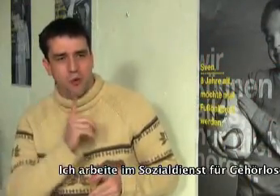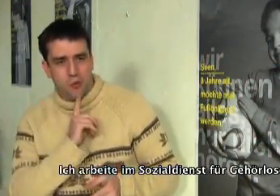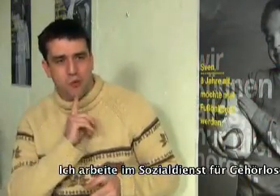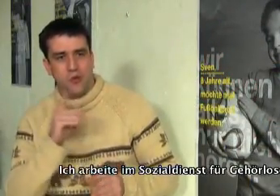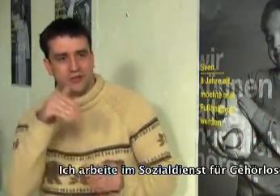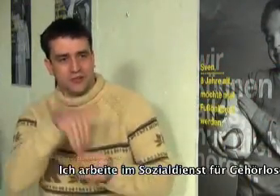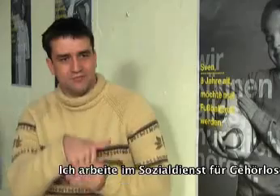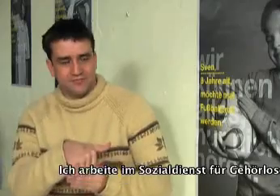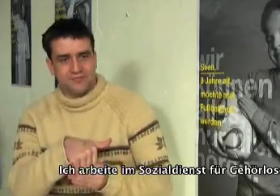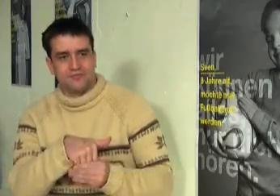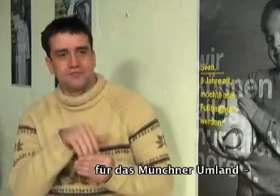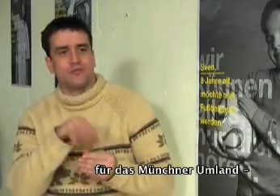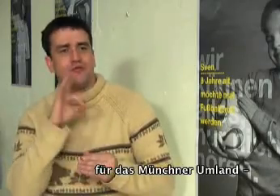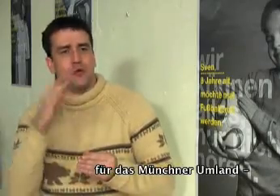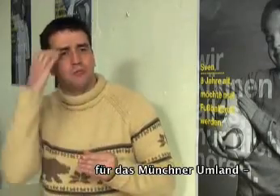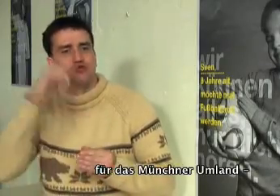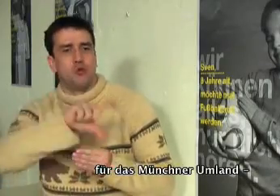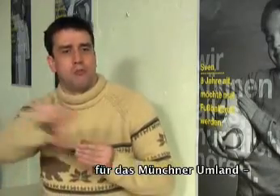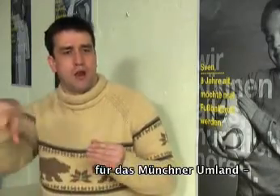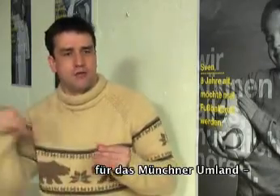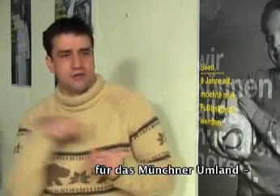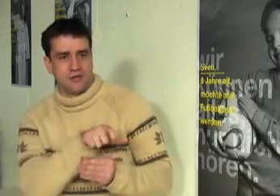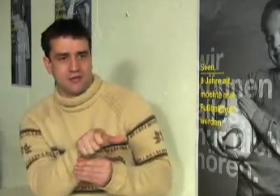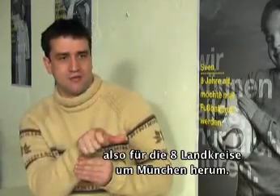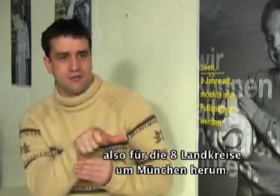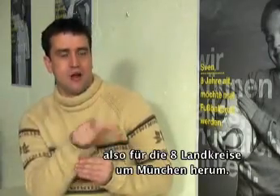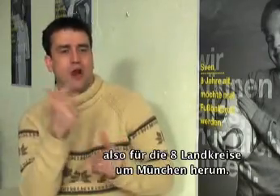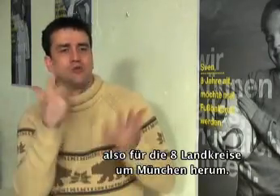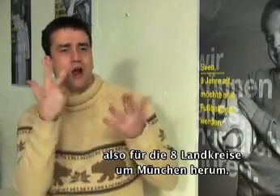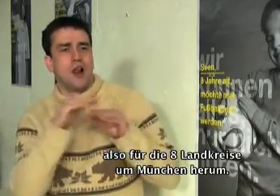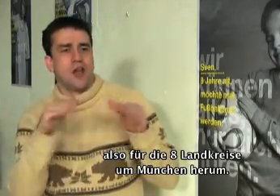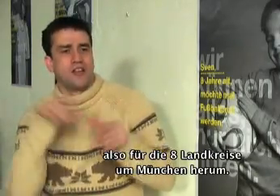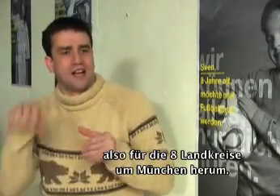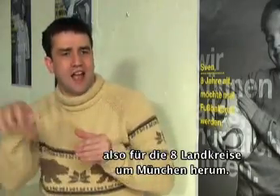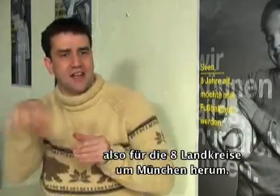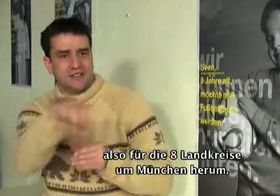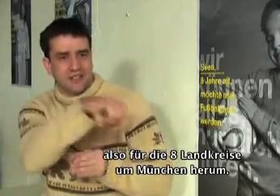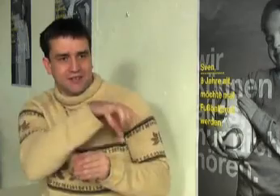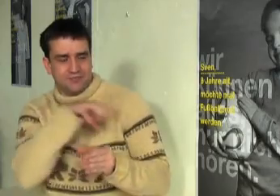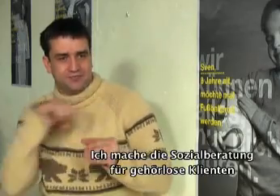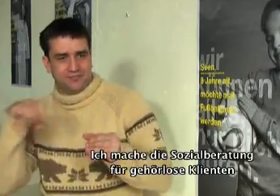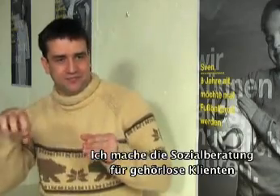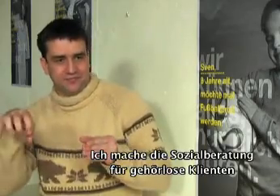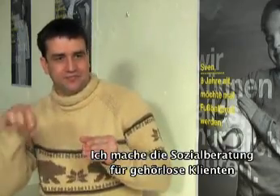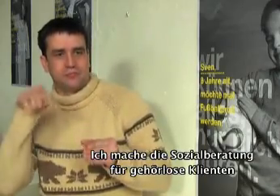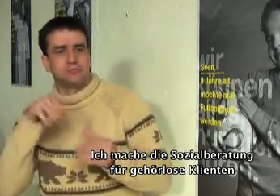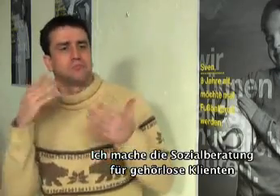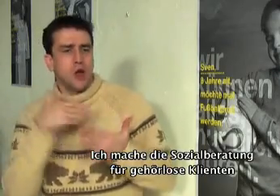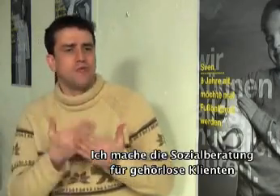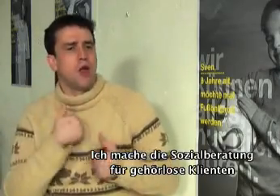Ich arbeite im Sozialdienst für Gehörlose für das Münchner Umland, also für die 8 Landkreise um München herum.